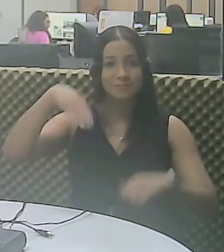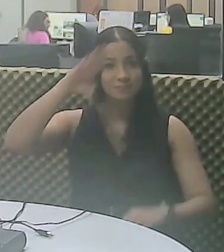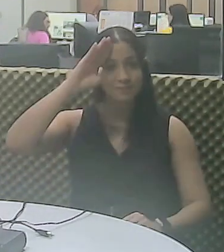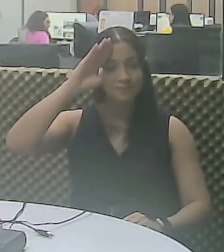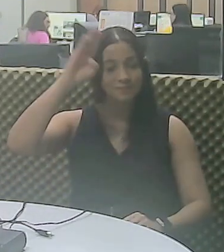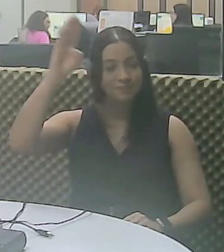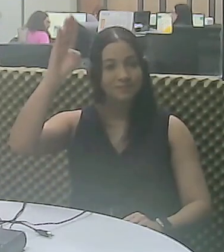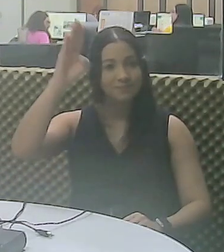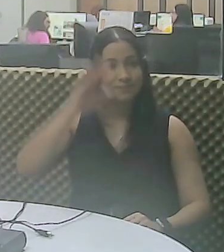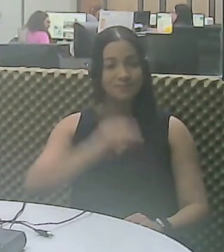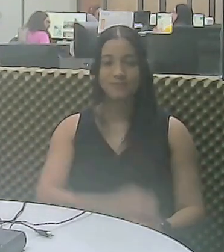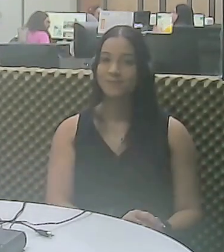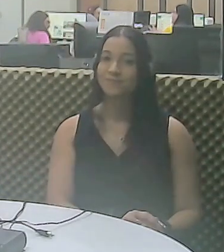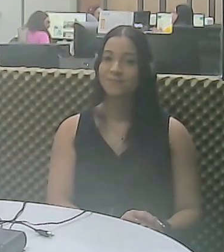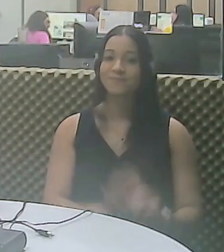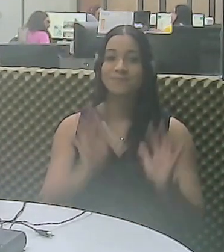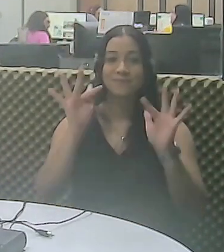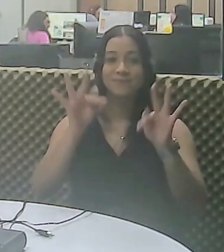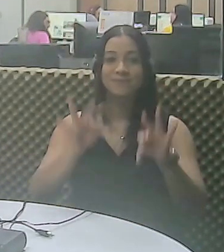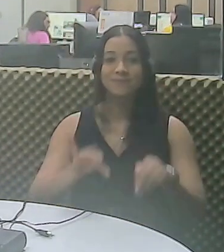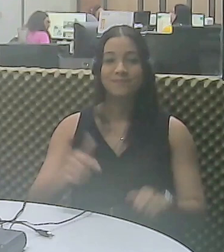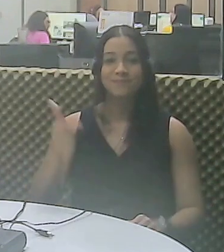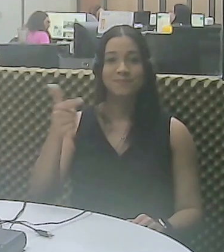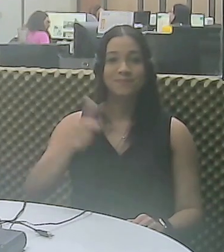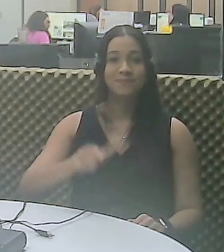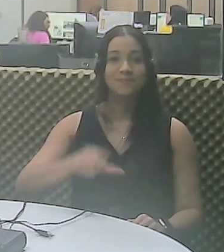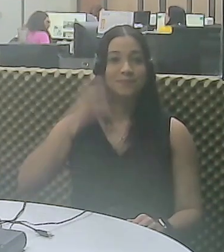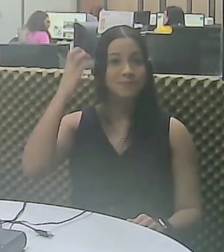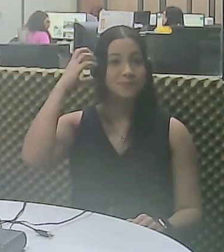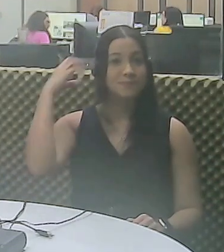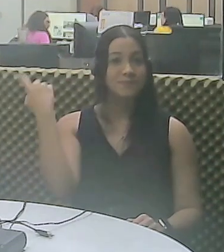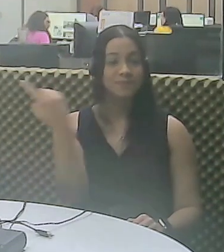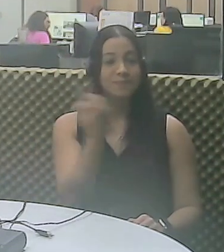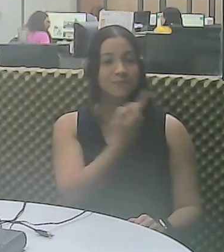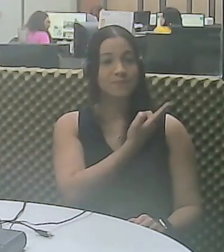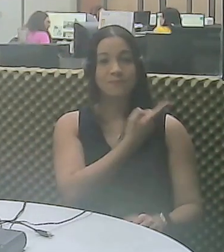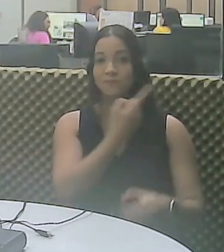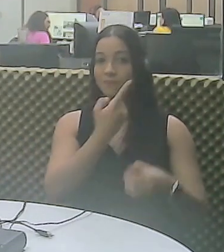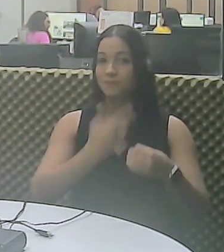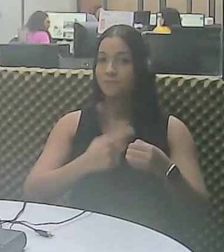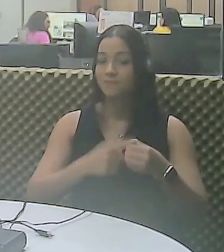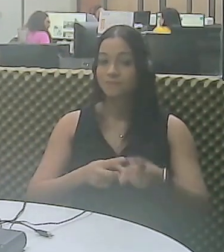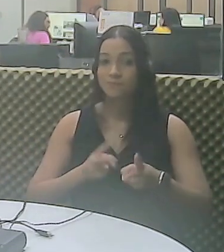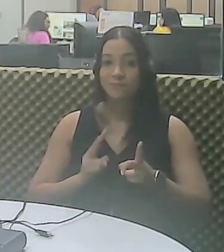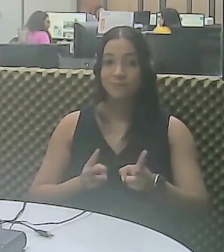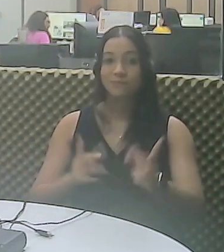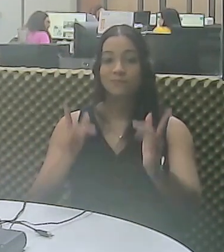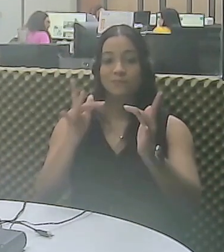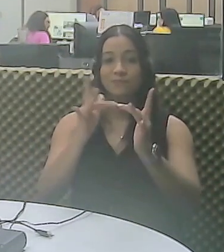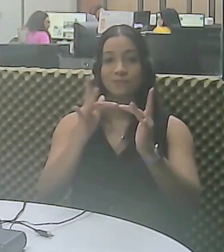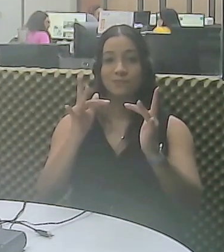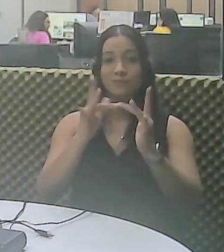bem. Até a próxima. Fica por aqui mais uma edição do programa da Rádio Nossa Cidade.